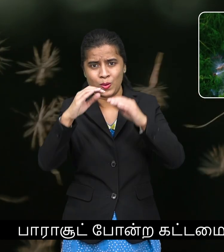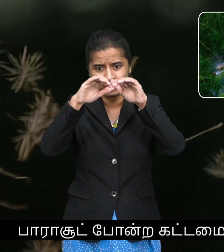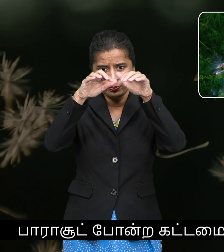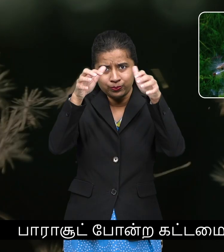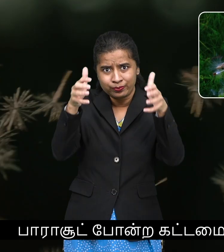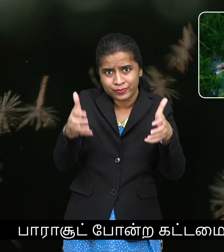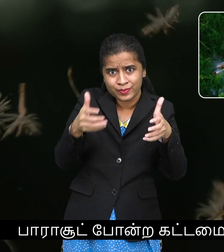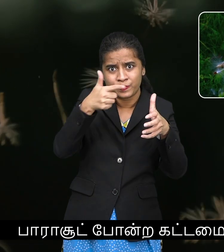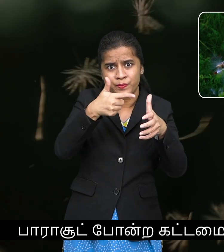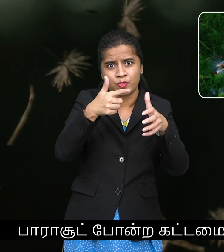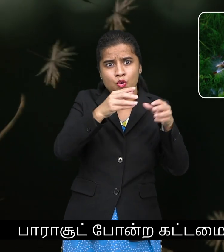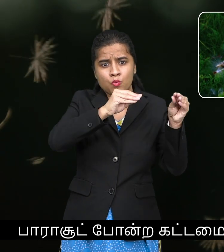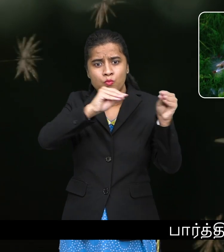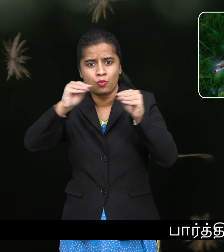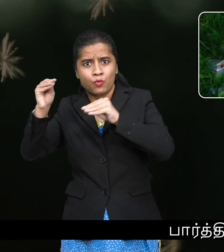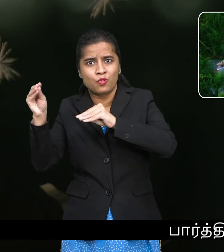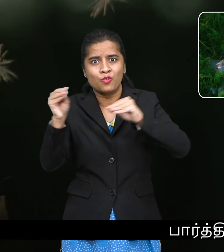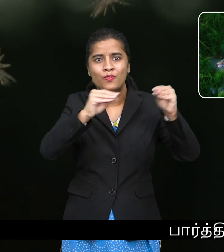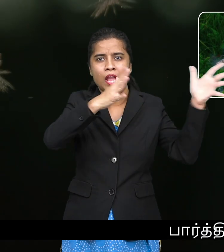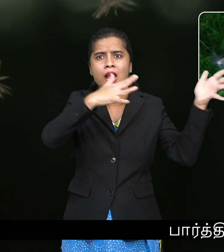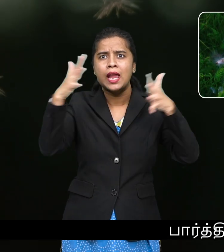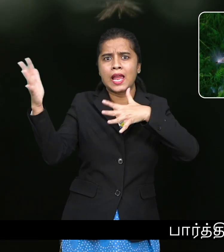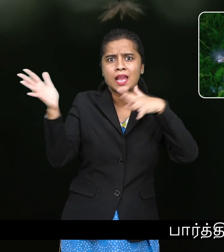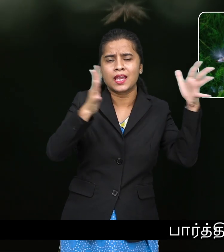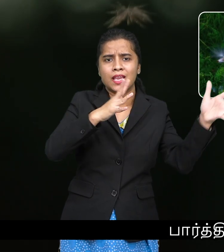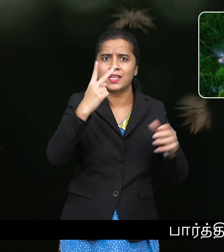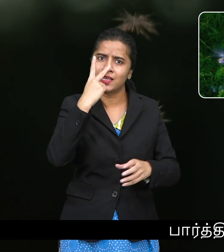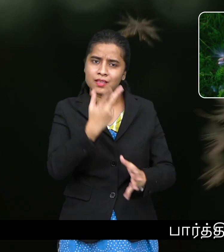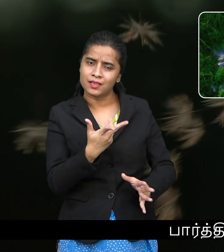கட்டமைப்புகள் காற்றில் நகர்வதை நீங்கள் பார்த்திருக்கிறீர்களா?